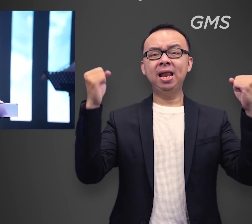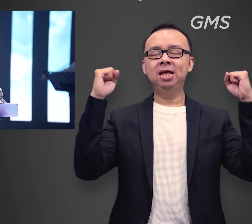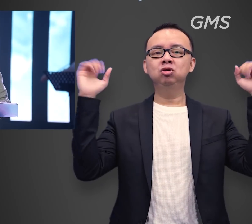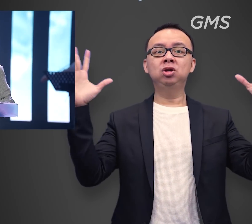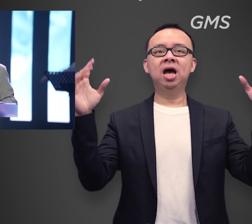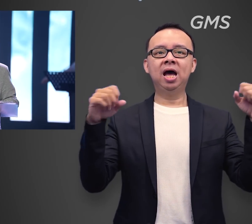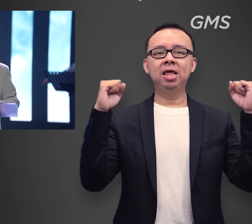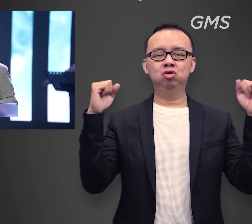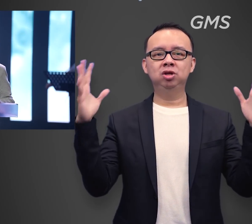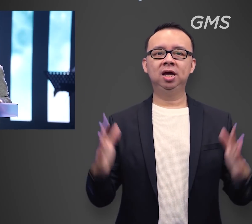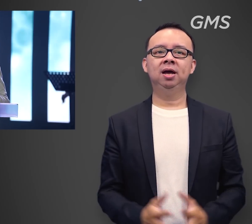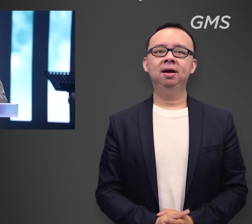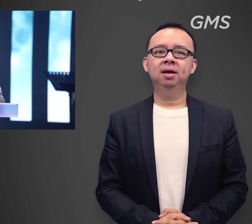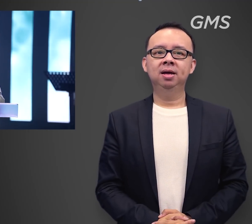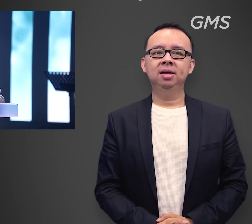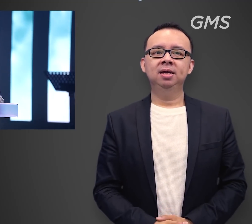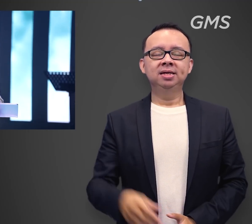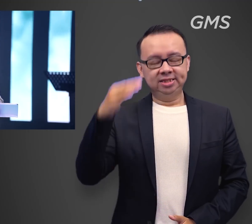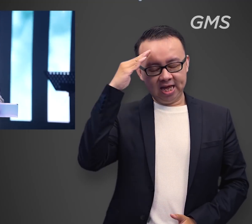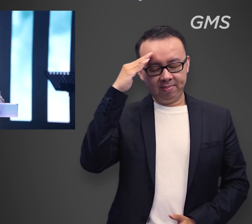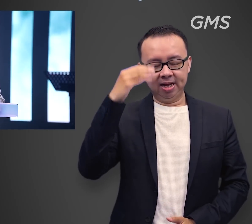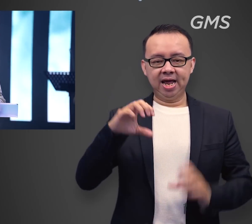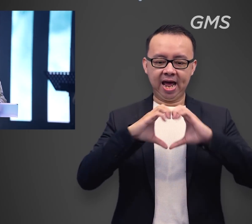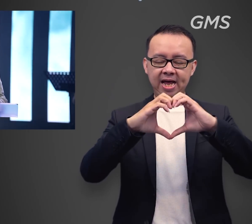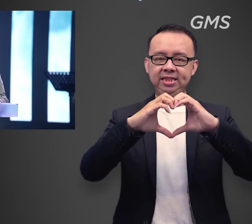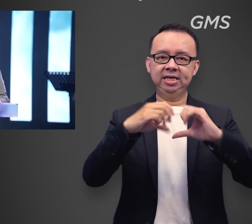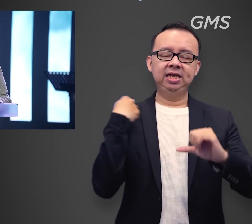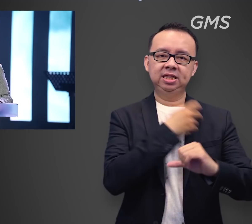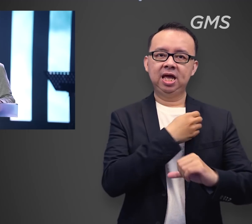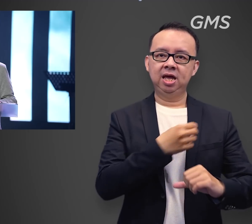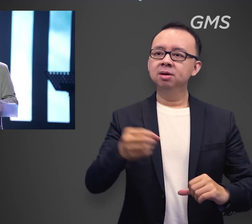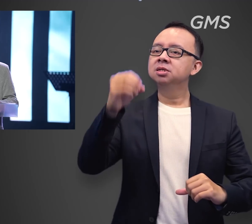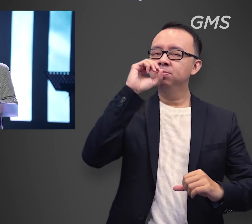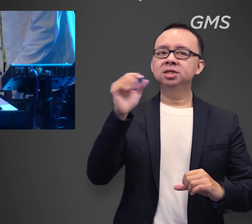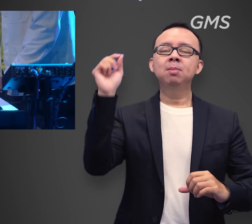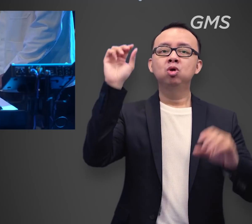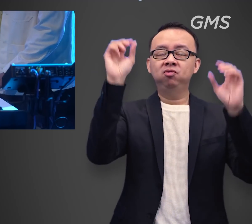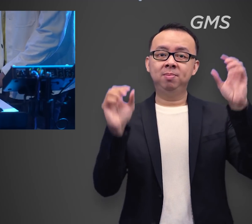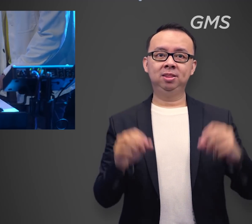Haleluya. Persiapkan hati kita untuk masuk dalam perjamuan kudus.